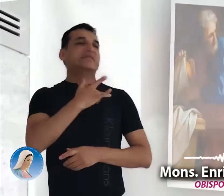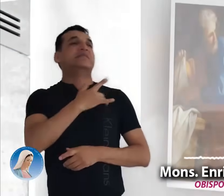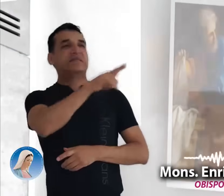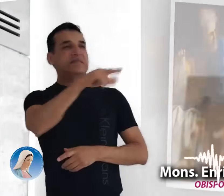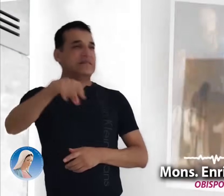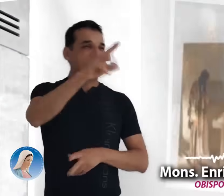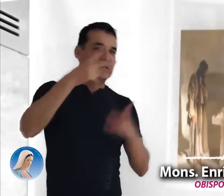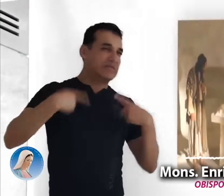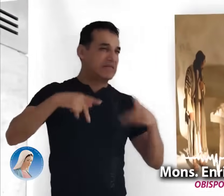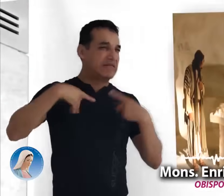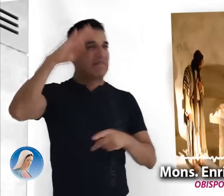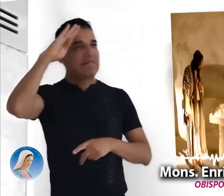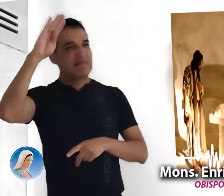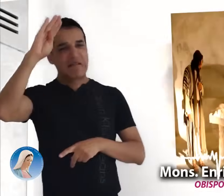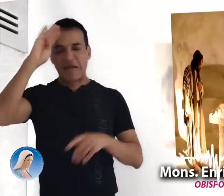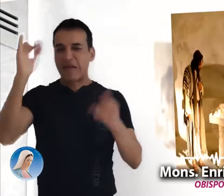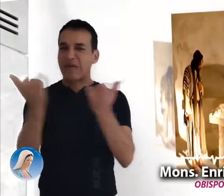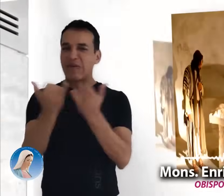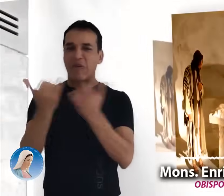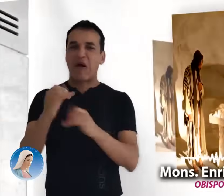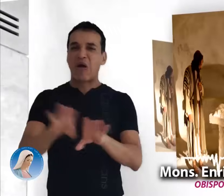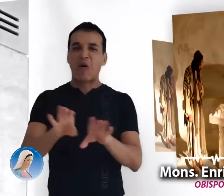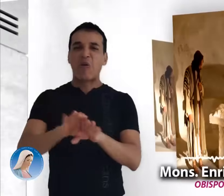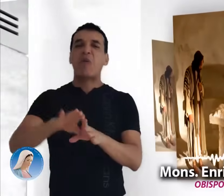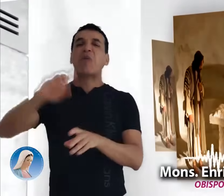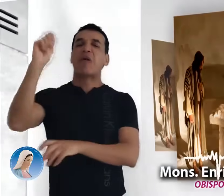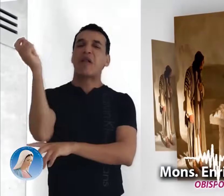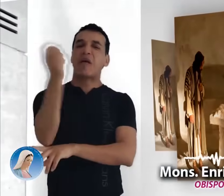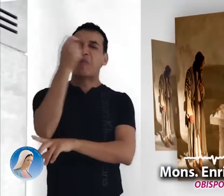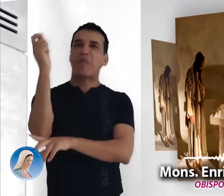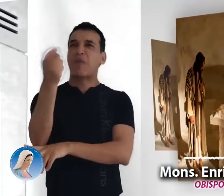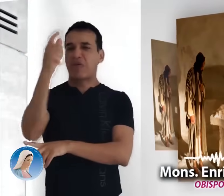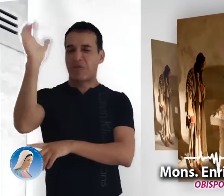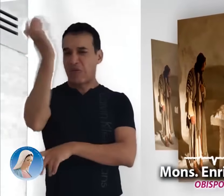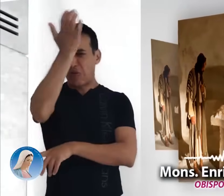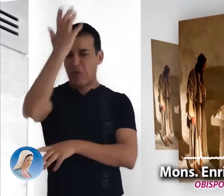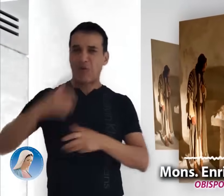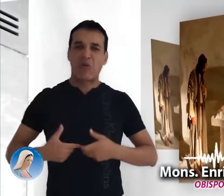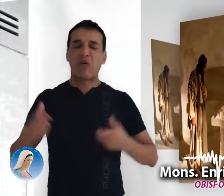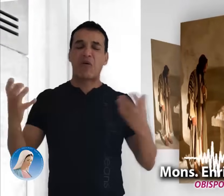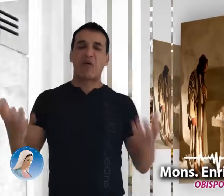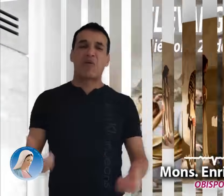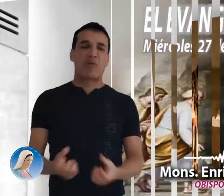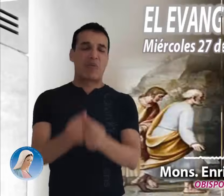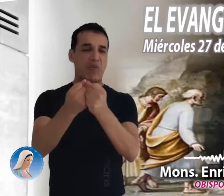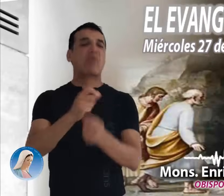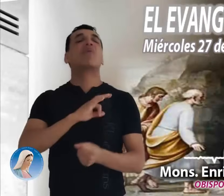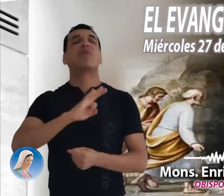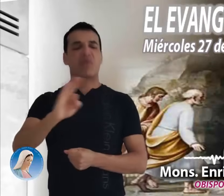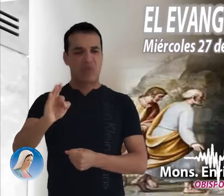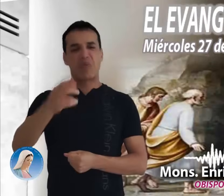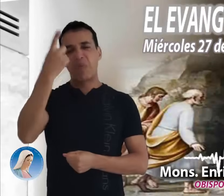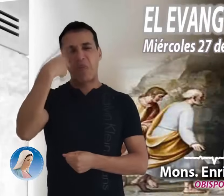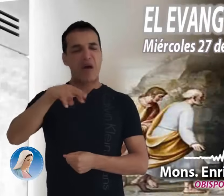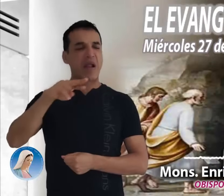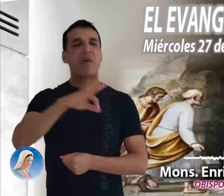aparece sacrificado como el Cordero Pascual. Este Jesús es el mismo Jesús resucitado que nos ofrece